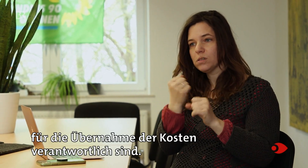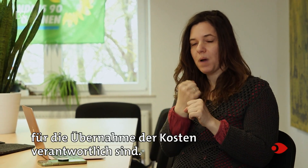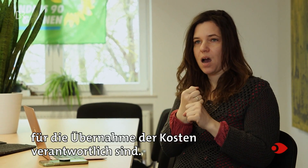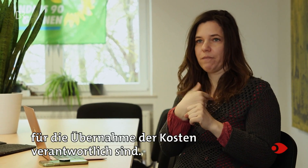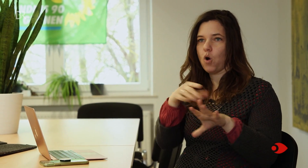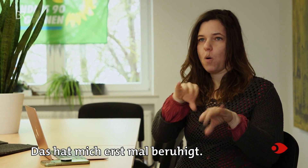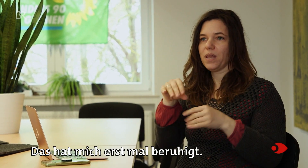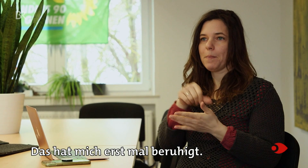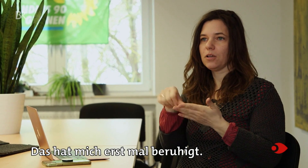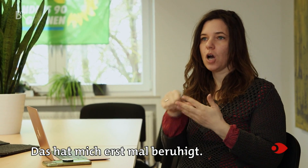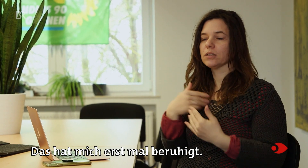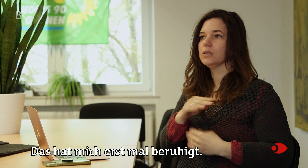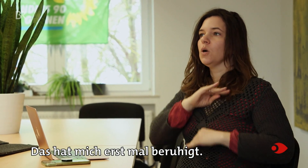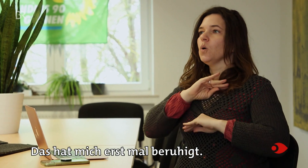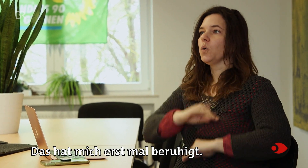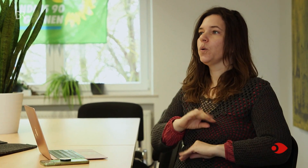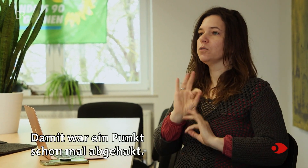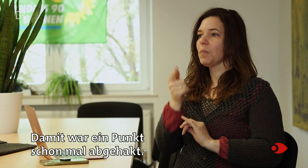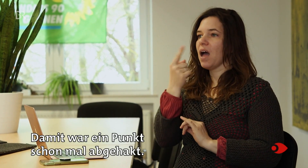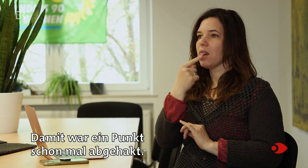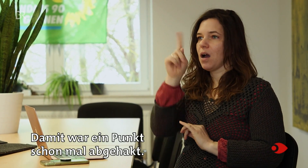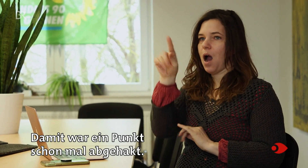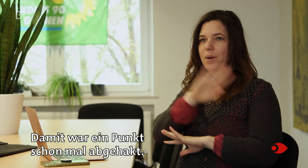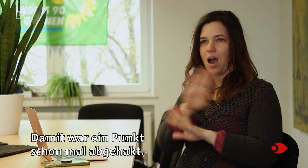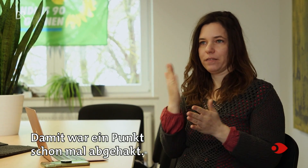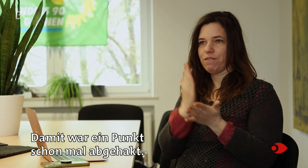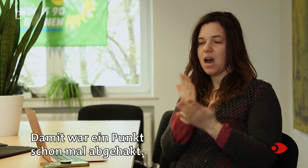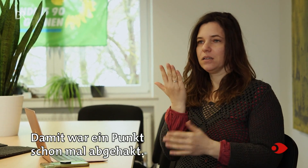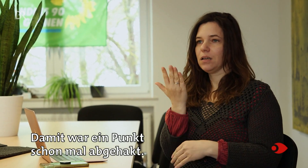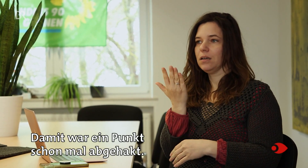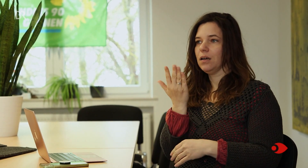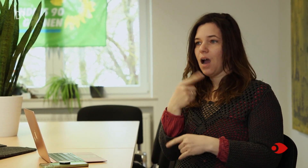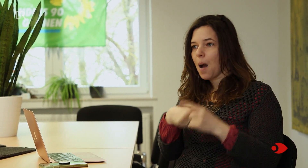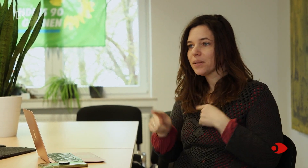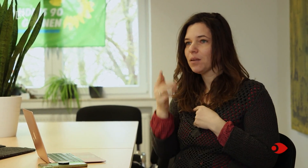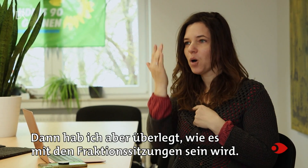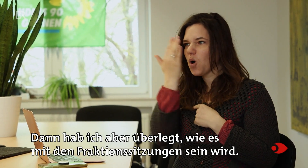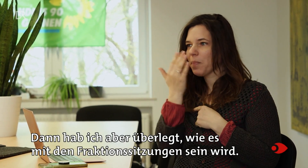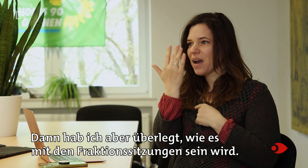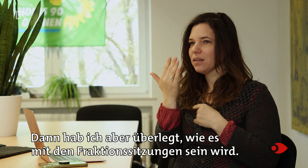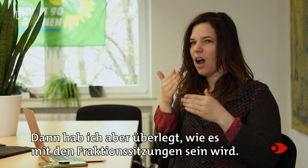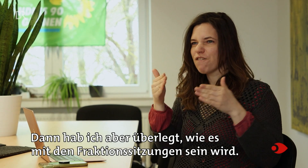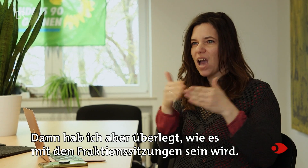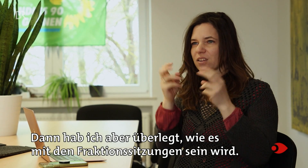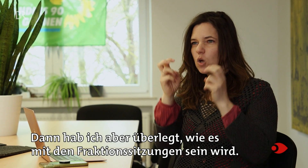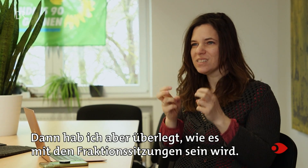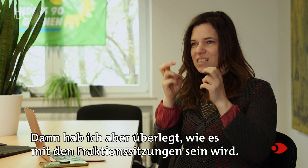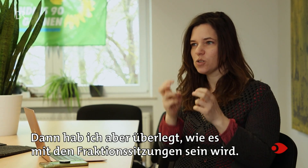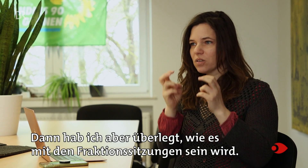sind. Das hat mich erst mal beruhigt. Damit war ein Punkt schon mal abgehakt. Dann habe ich aber überlegt, wie es mit den